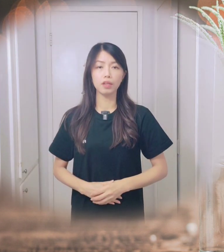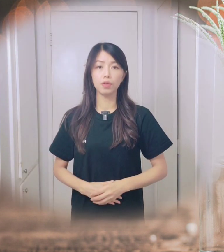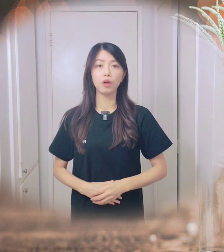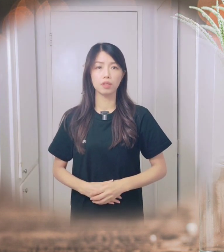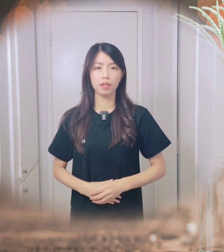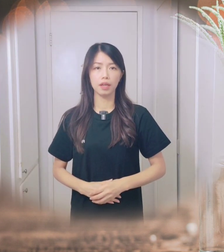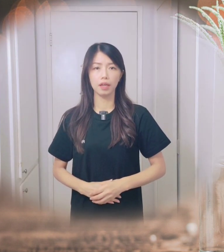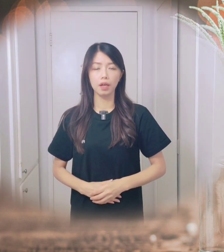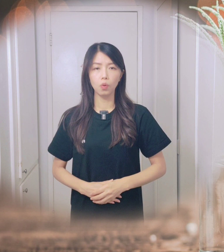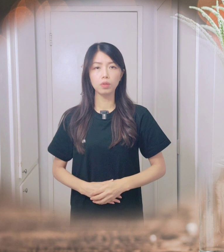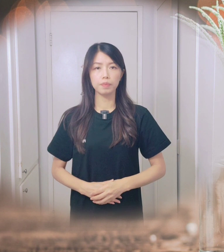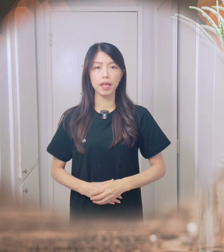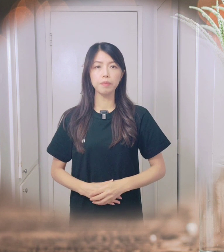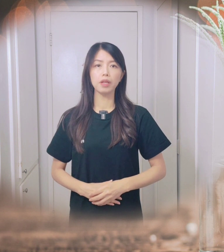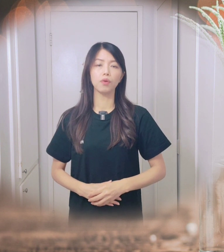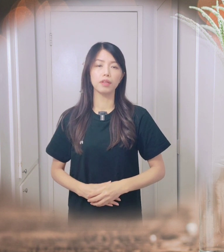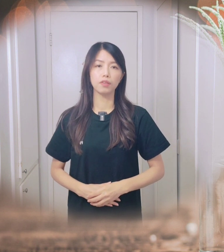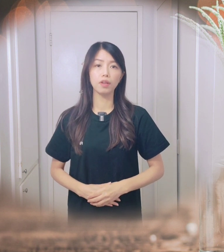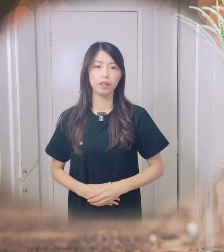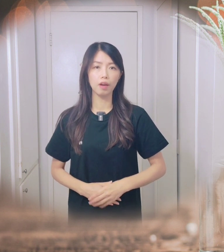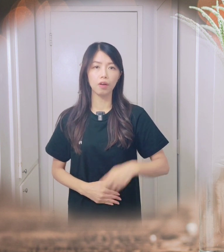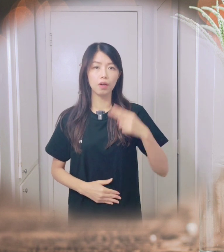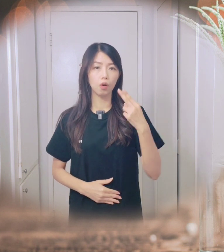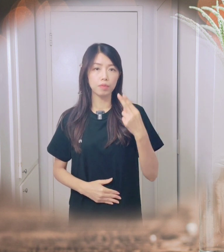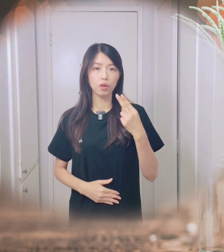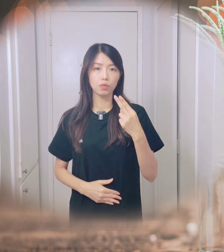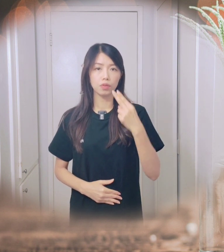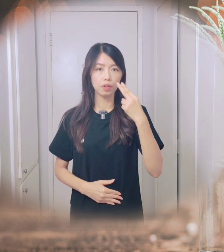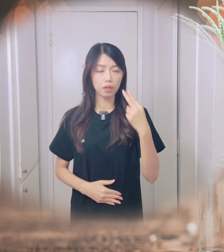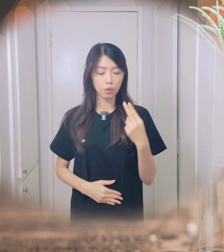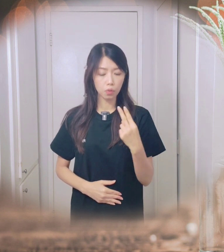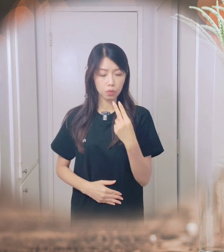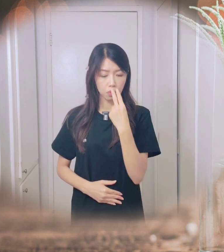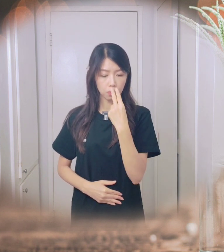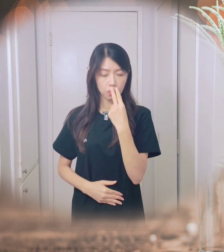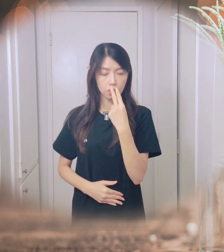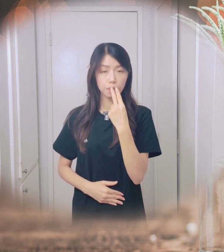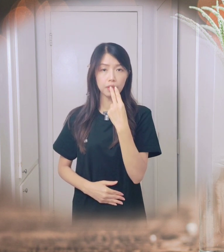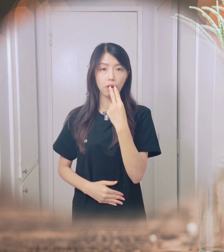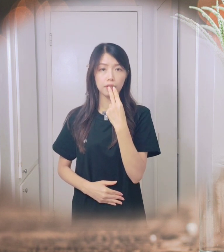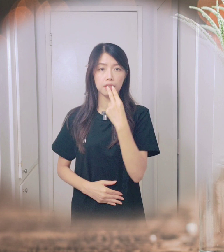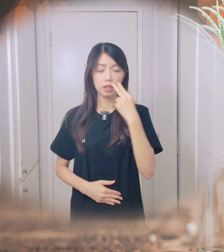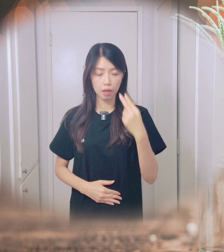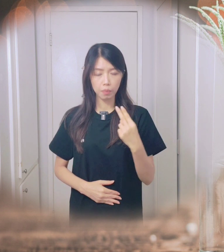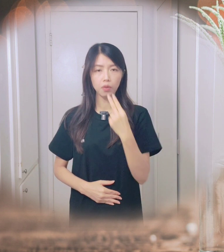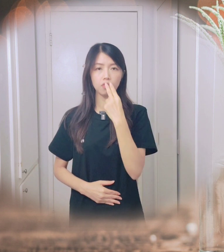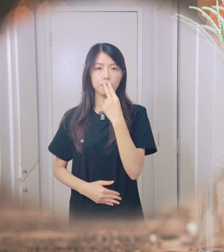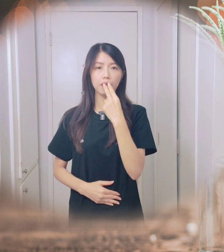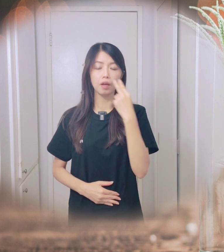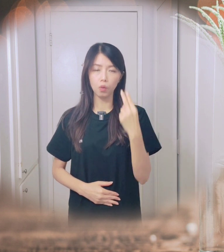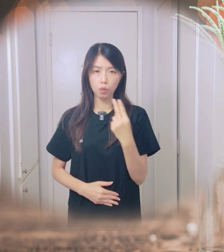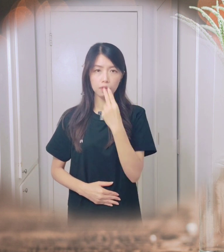호흡마저도 다 주의 것이니. 호흡, 생명이라고 한 뒤의 수어는요. 검지하고 중지를 코 쪽으로 숨이 들어가듯이